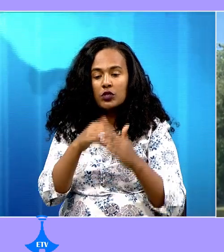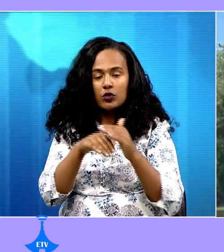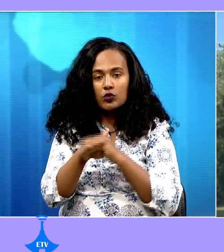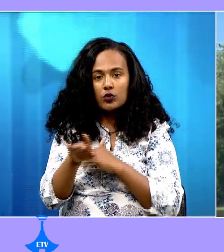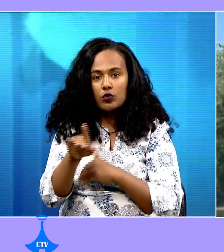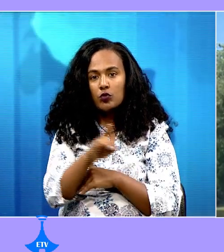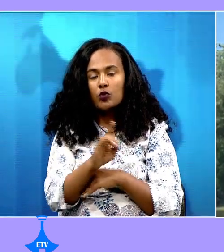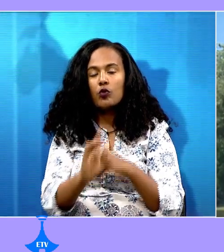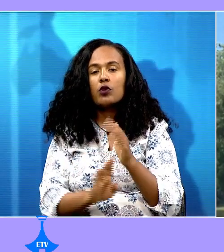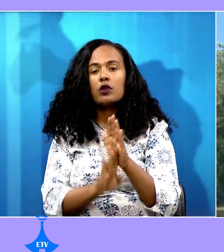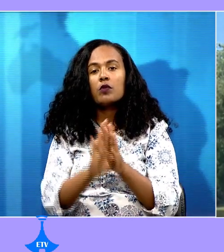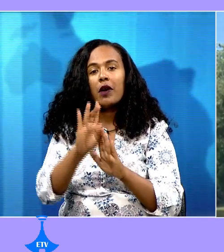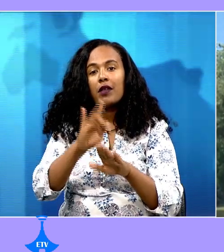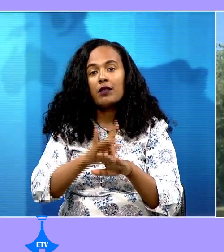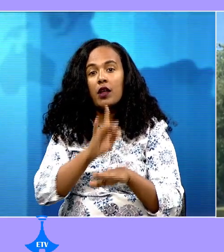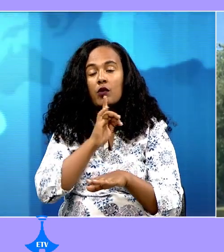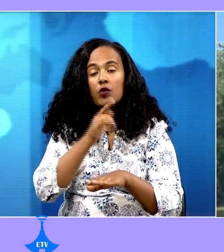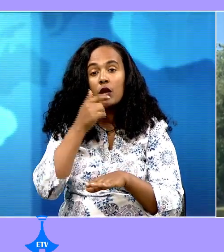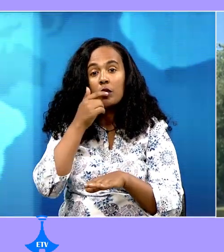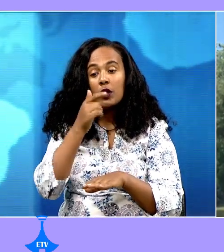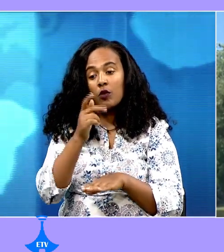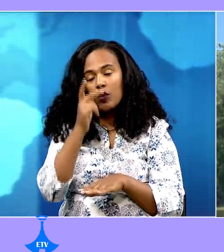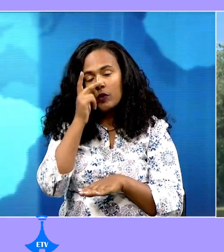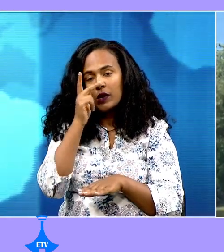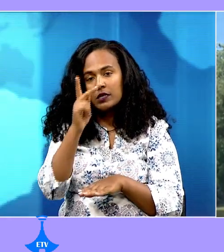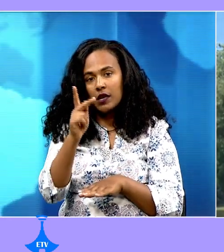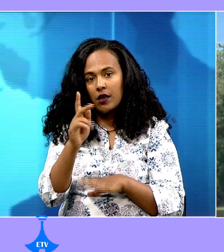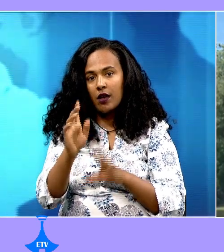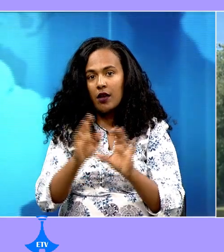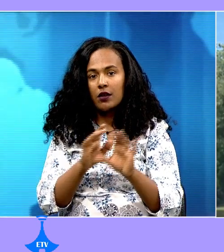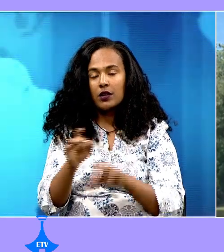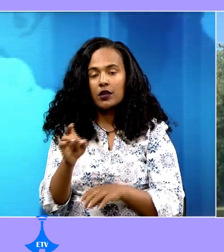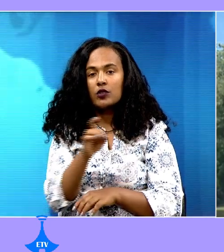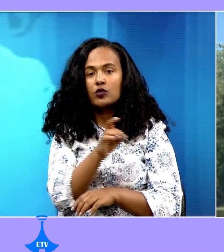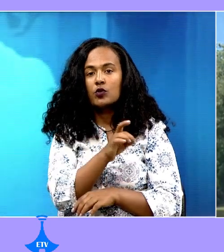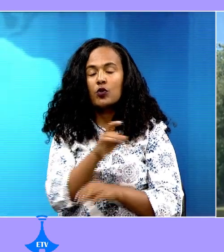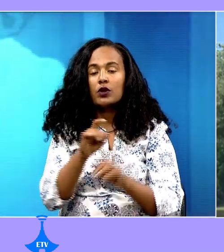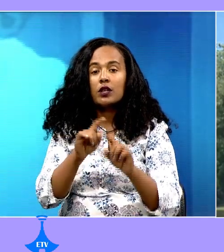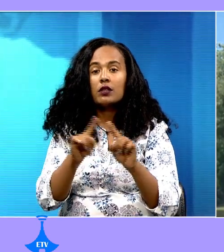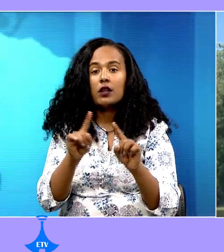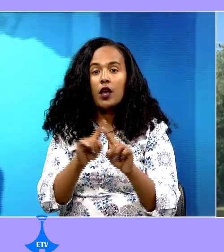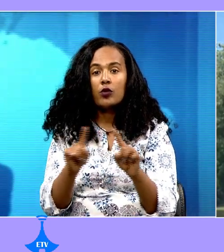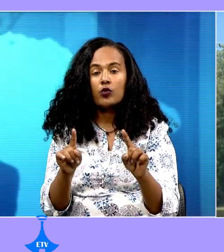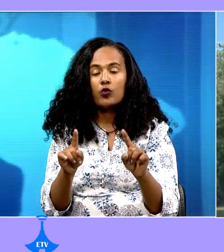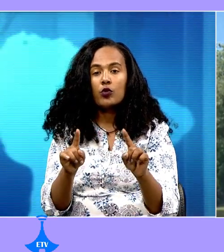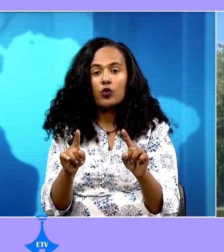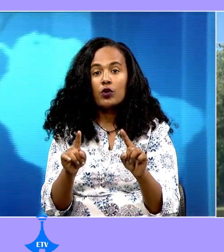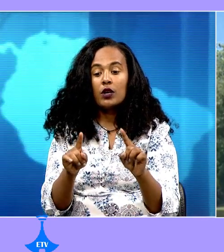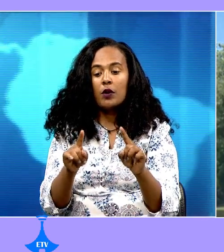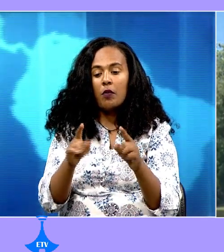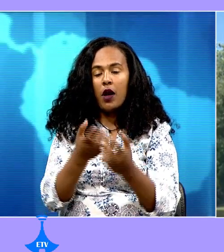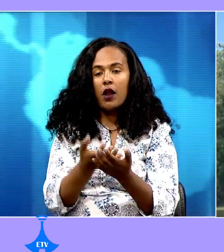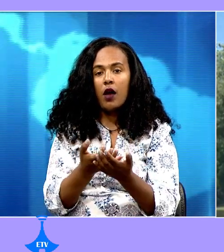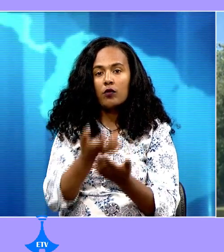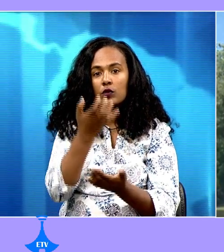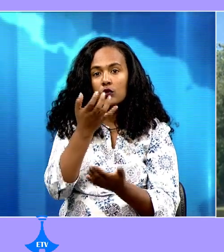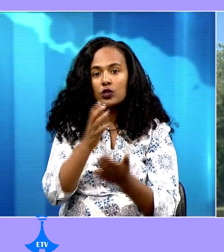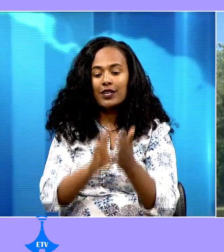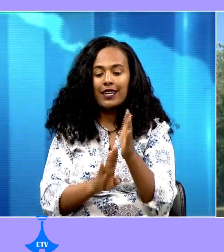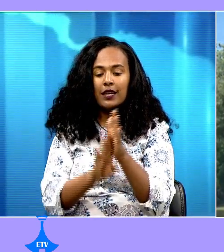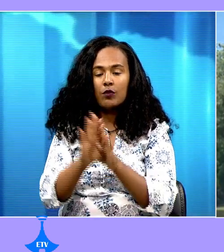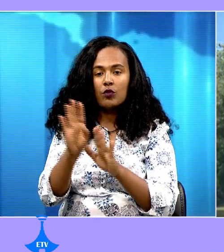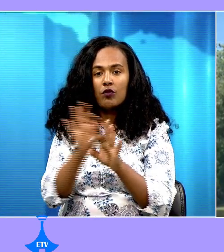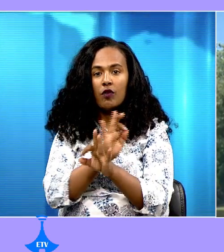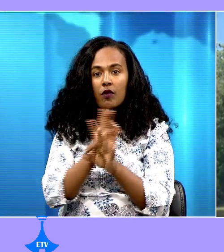ልማት ላይ ነው የሚለውም ማሳያ ሆኖ የሚያገለግል ስለሆነ የተለያዩ በግል ባለሀብቶች የለሙ ፋብሪካዎችን